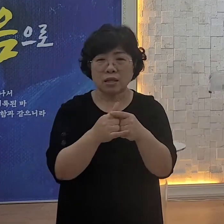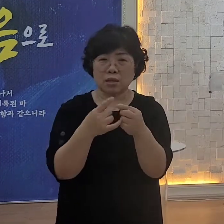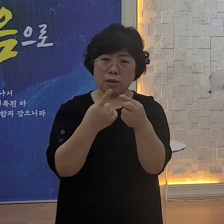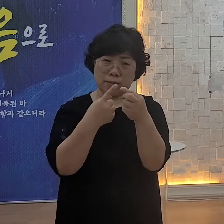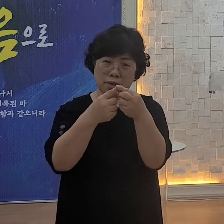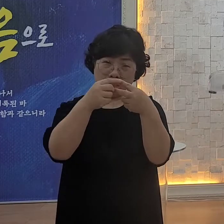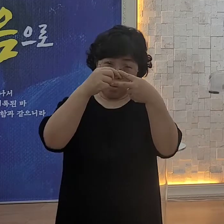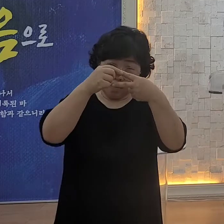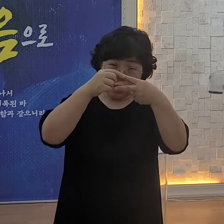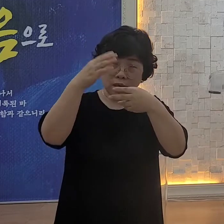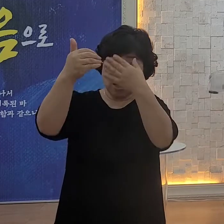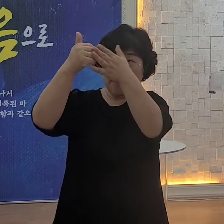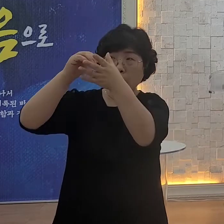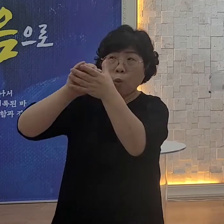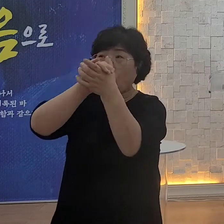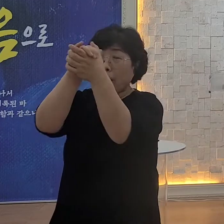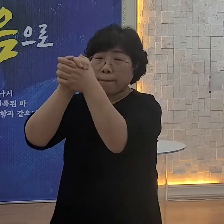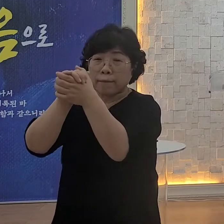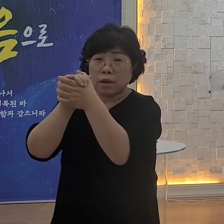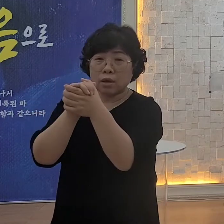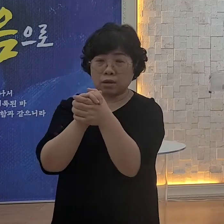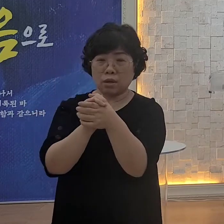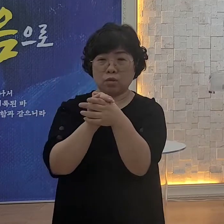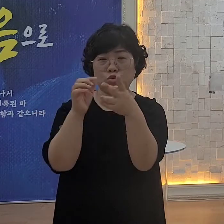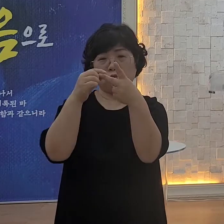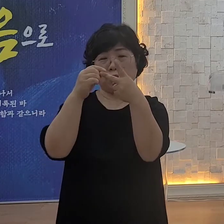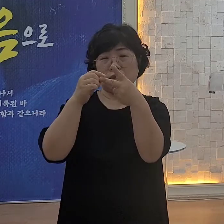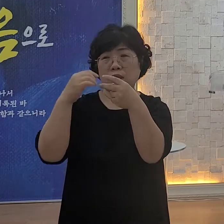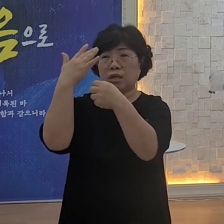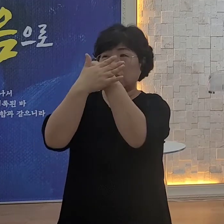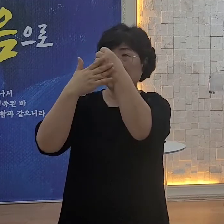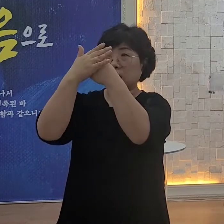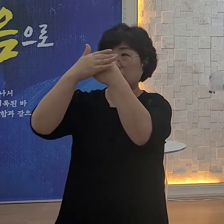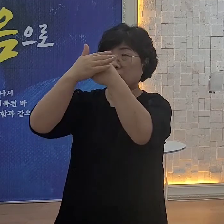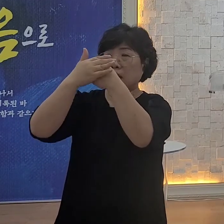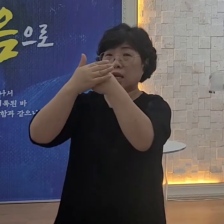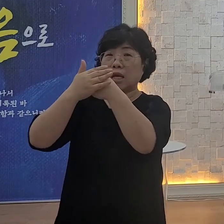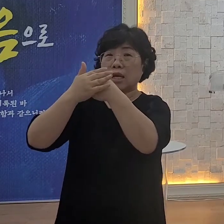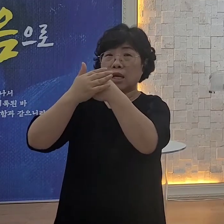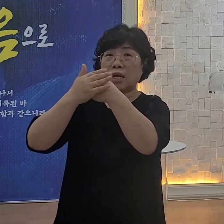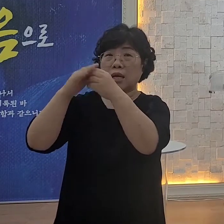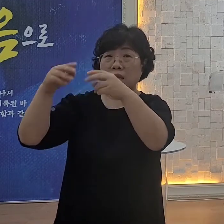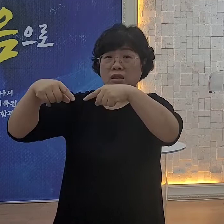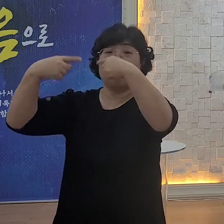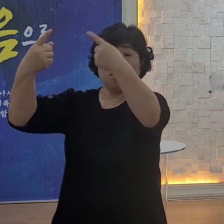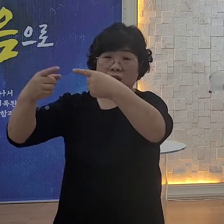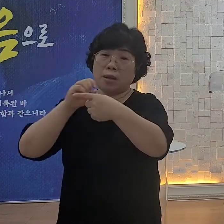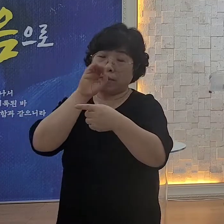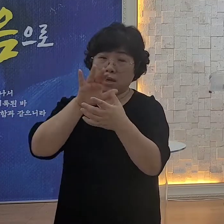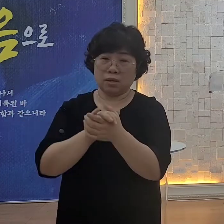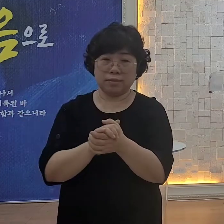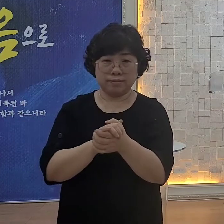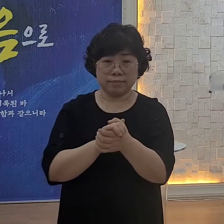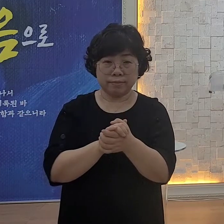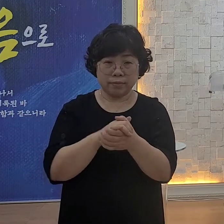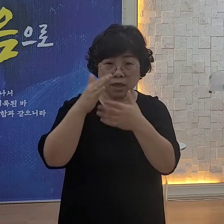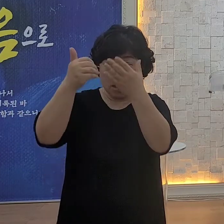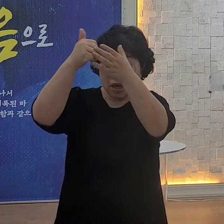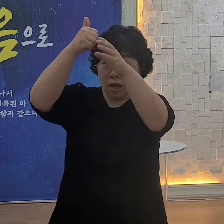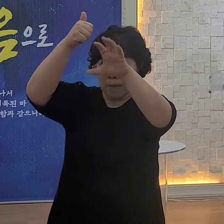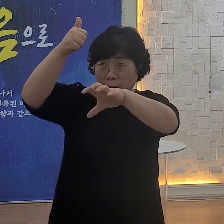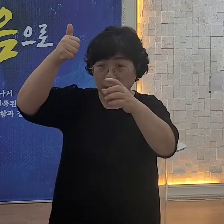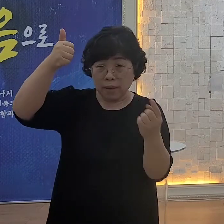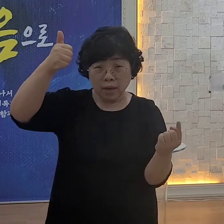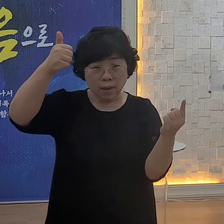되었다. 그리고 오늘 말씀을 자, 이 은혜, 즉 하나님 앞에 나아가는 이런 놀라운 축복을